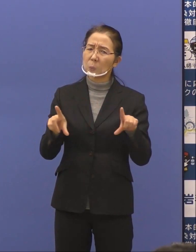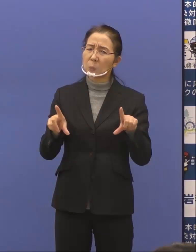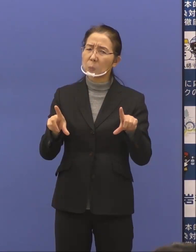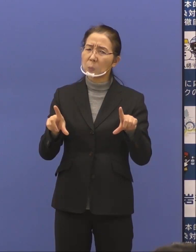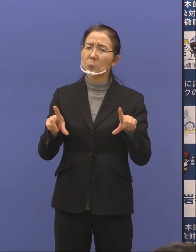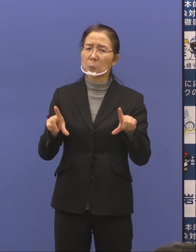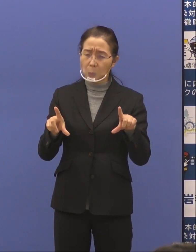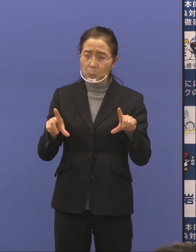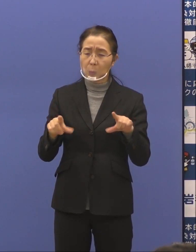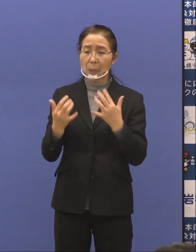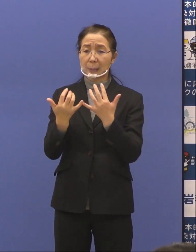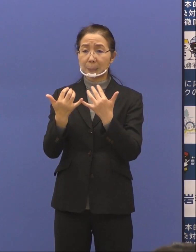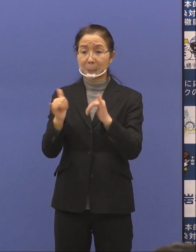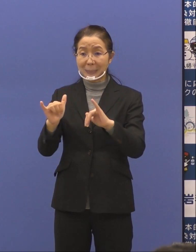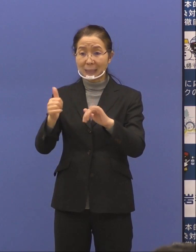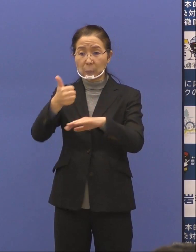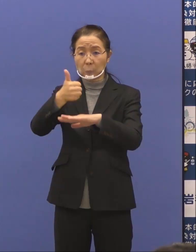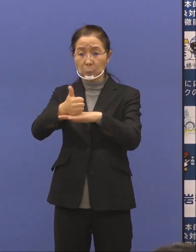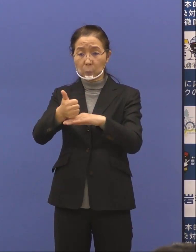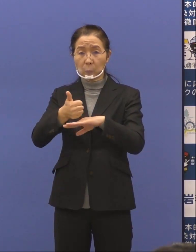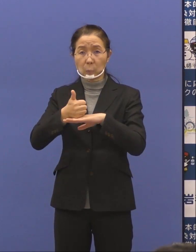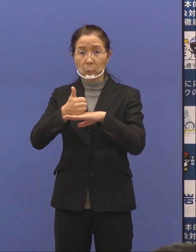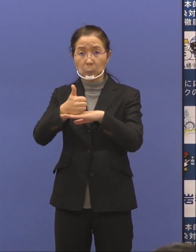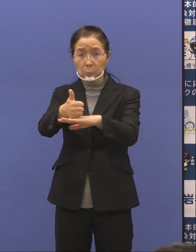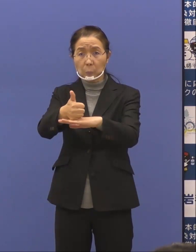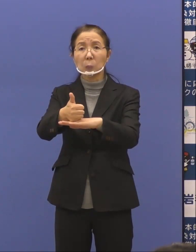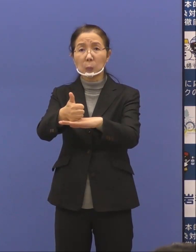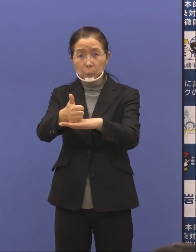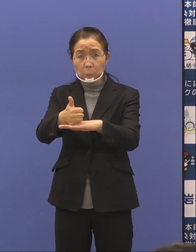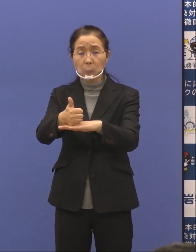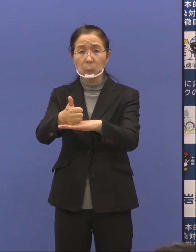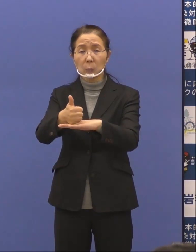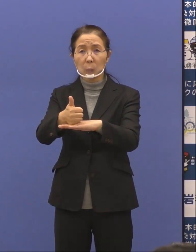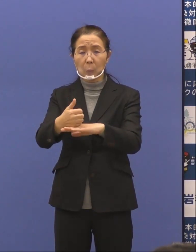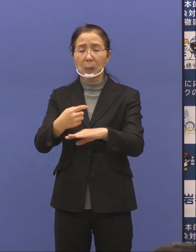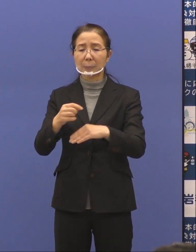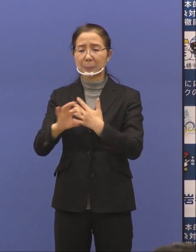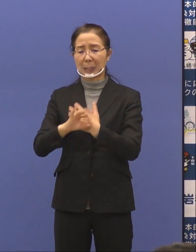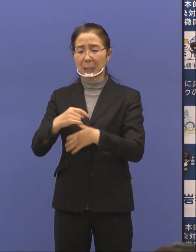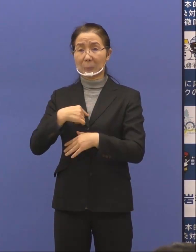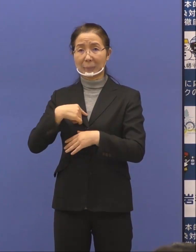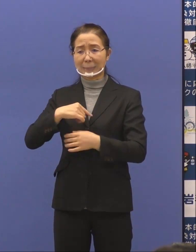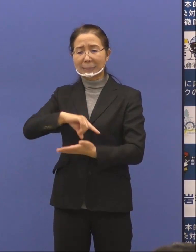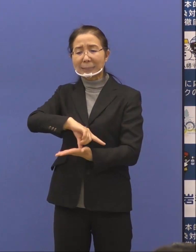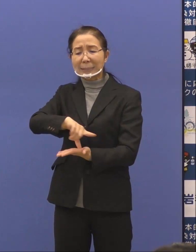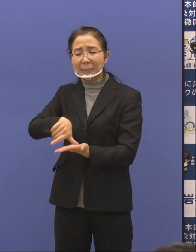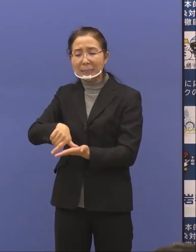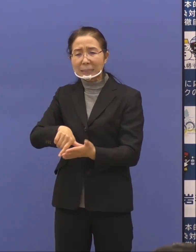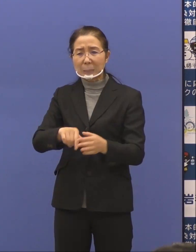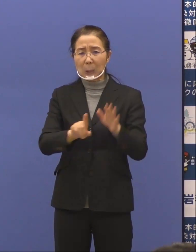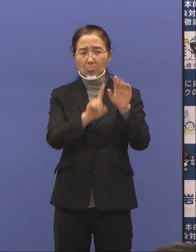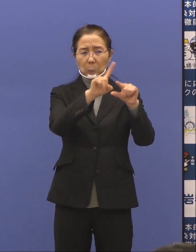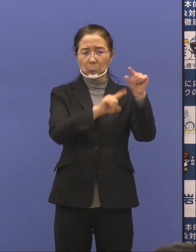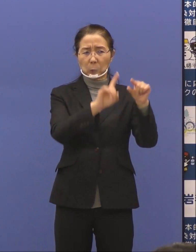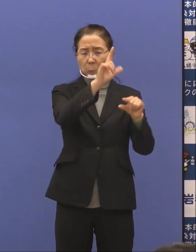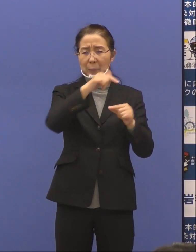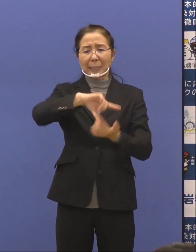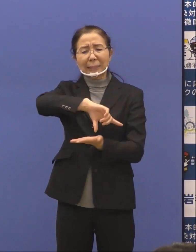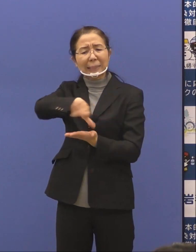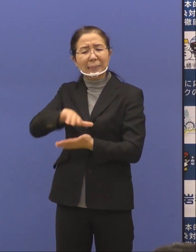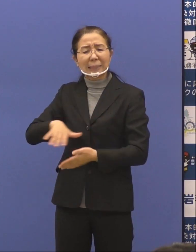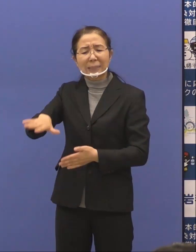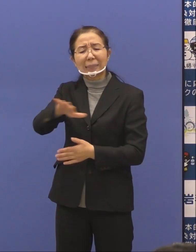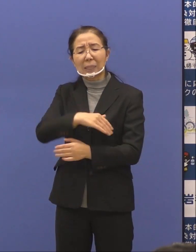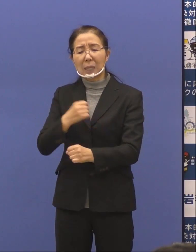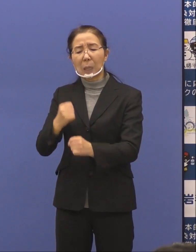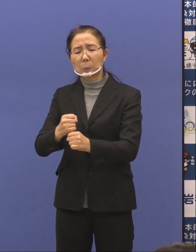本当の民主主義っていうのを、この私はこう地方から 作り上げていくということが大事じゃないかと思っているん